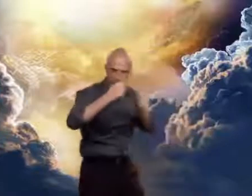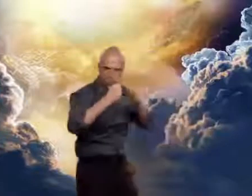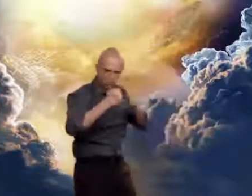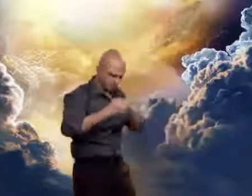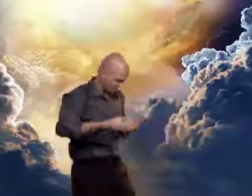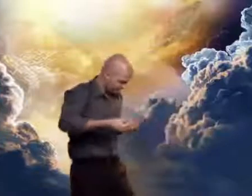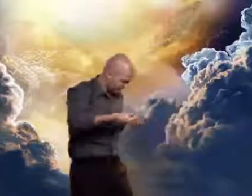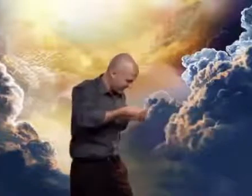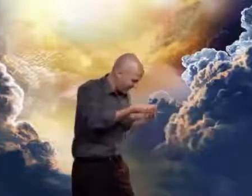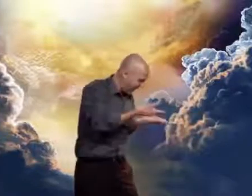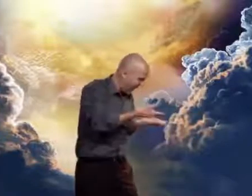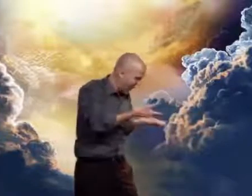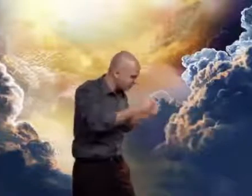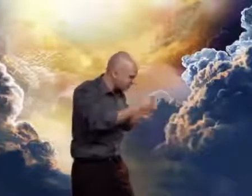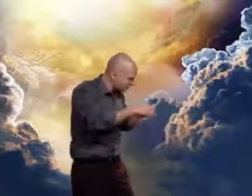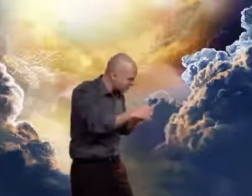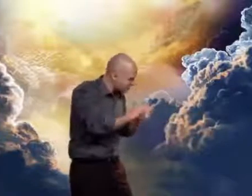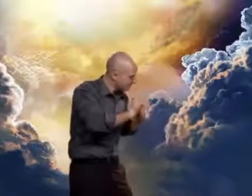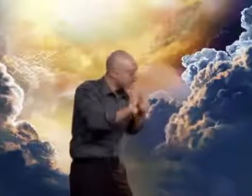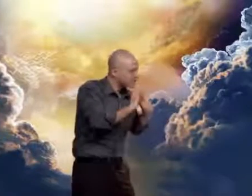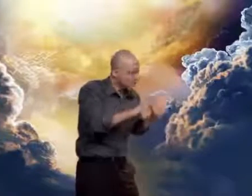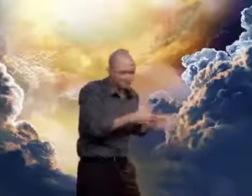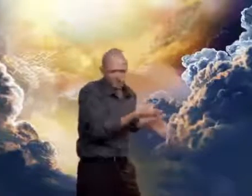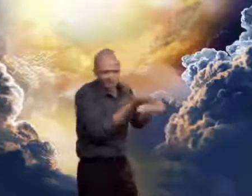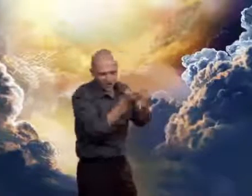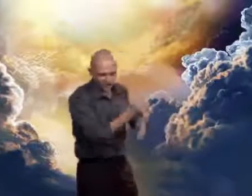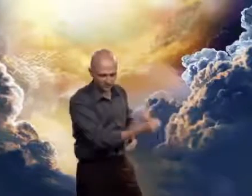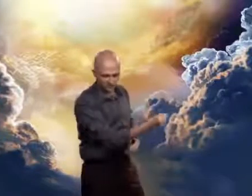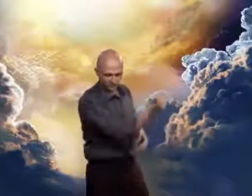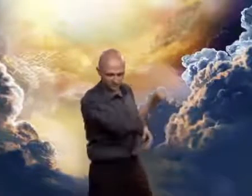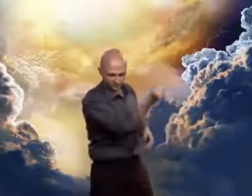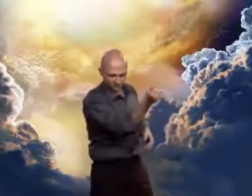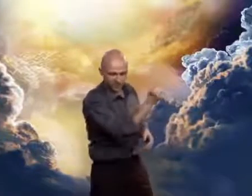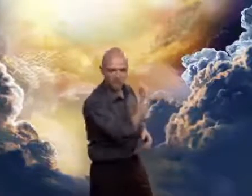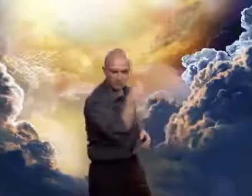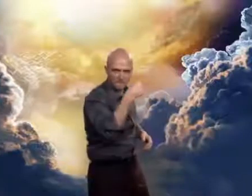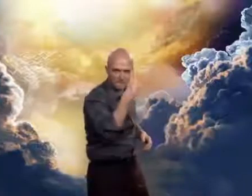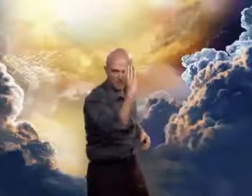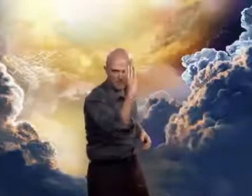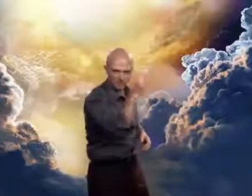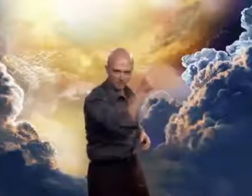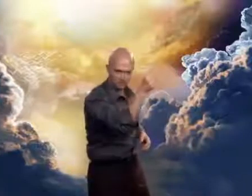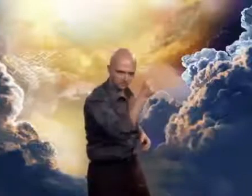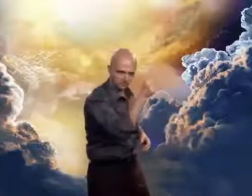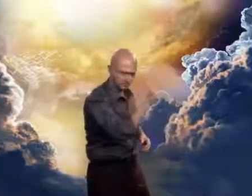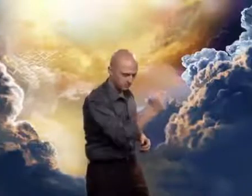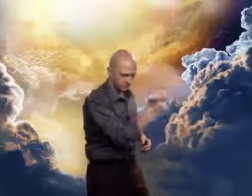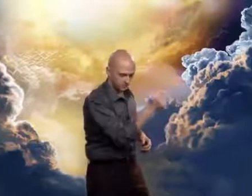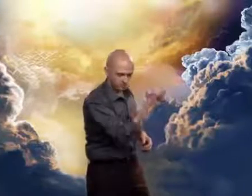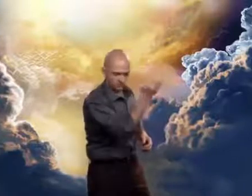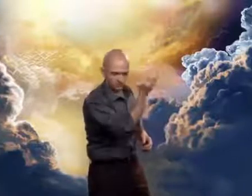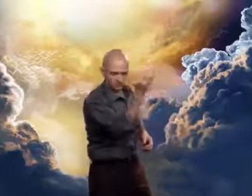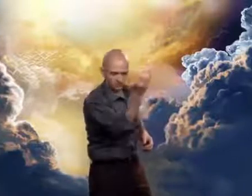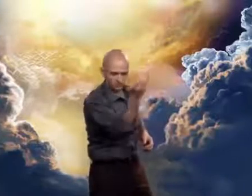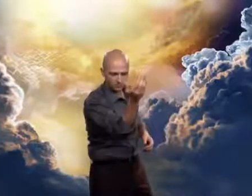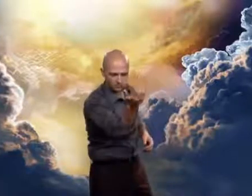prazeres. Nas formas mais grosseiras desse erro, as pessoas encontram o que está em harmonia com suas tendências.